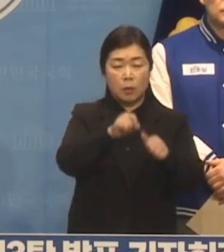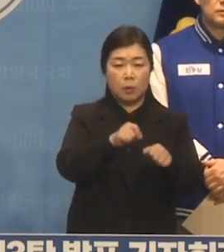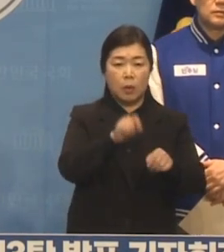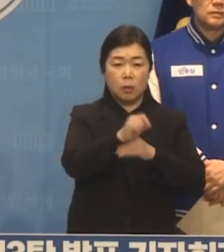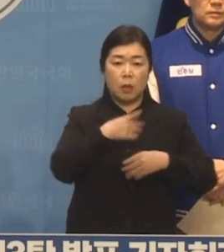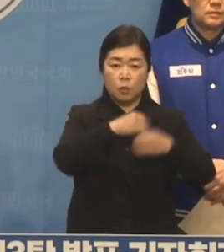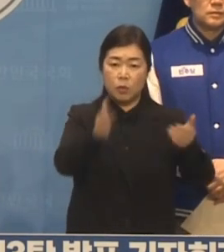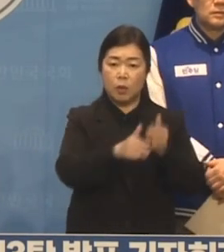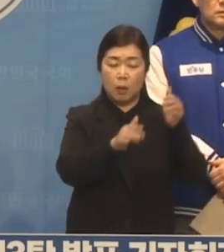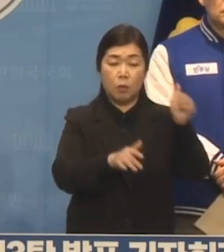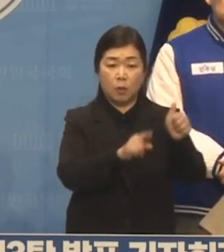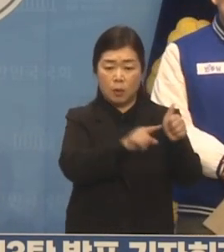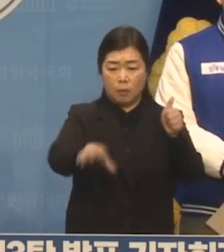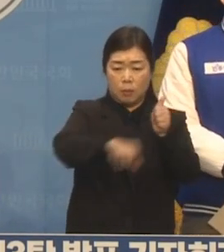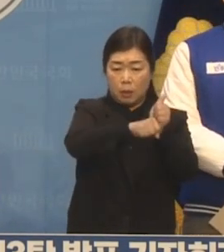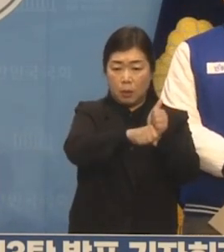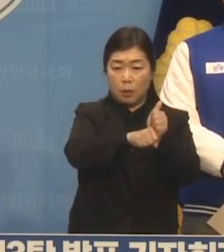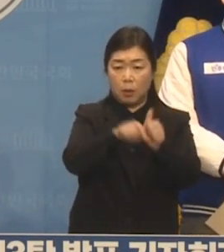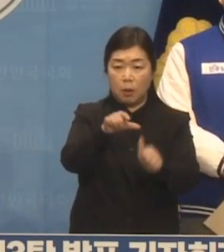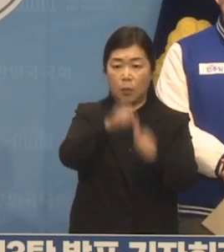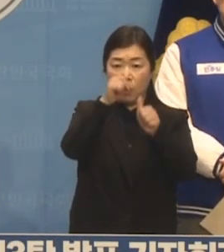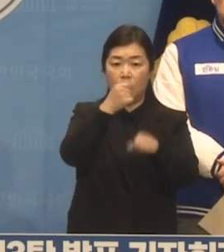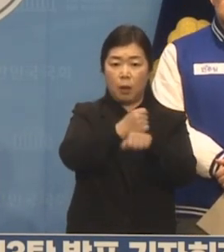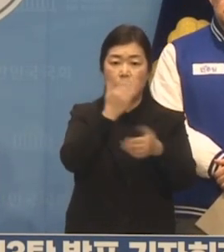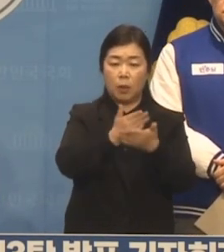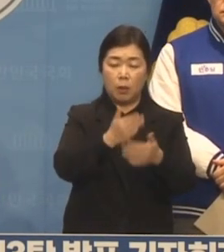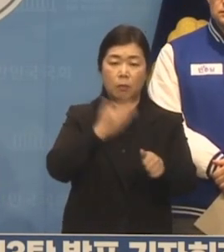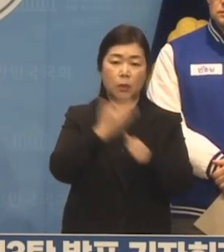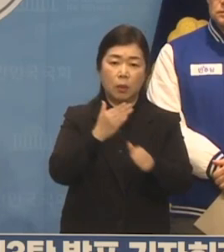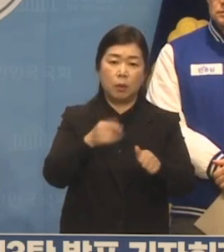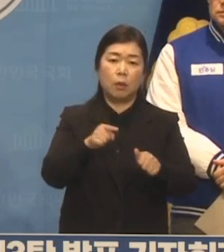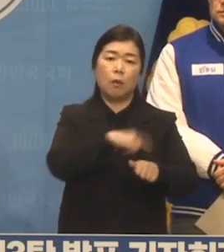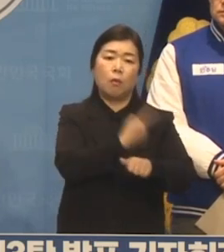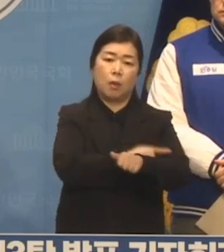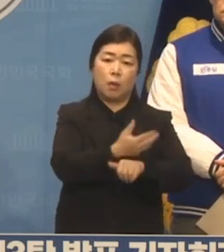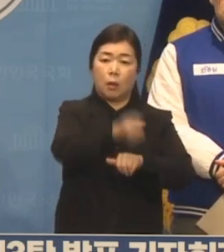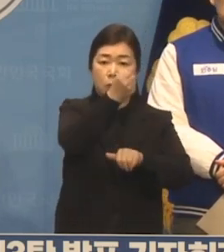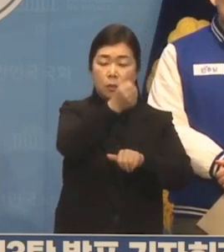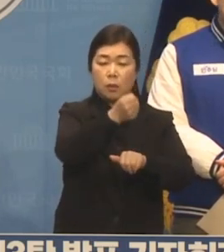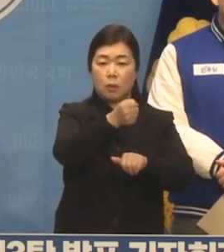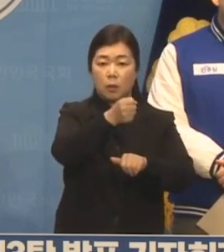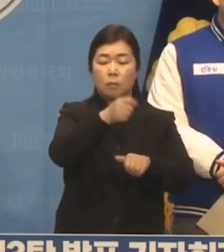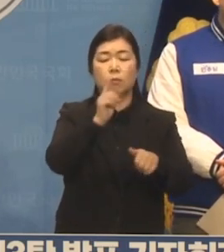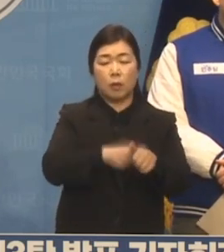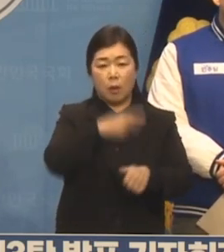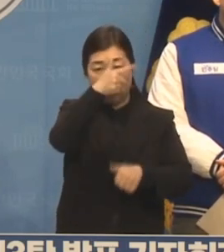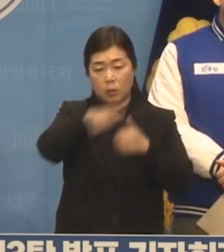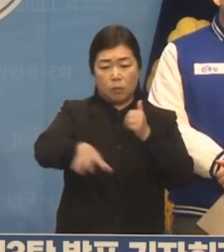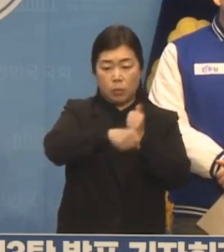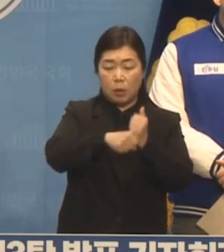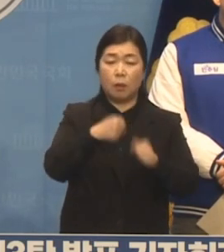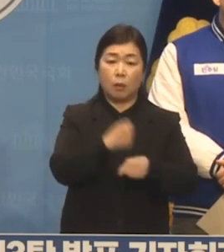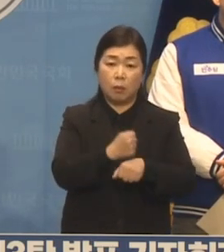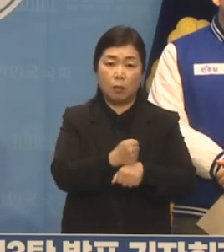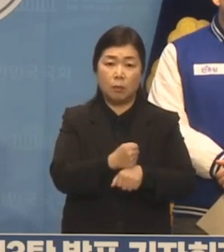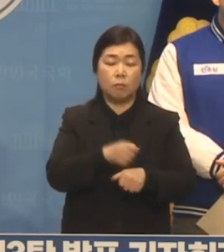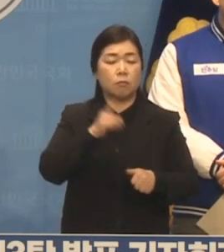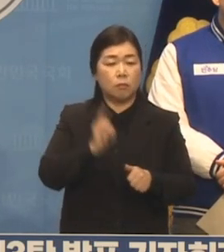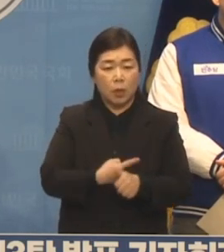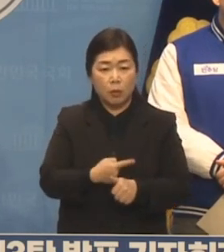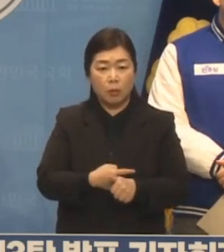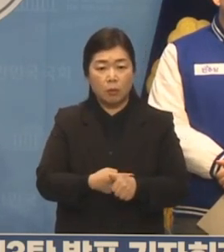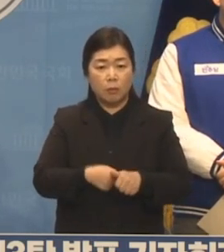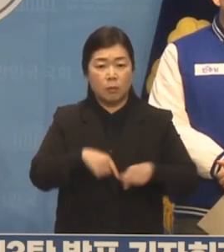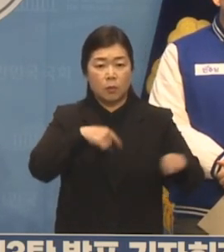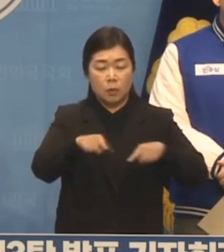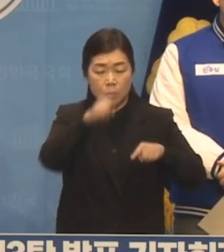장관이 장악하여 인사권을 통해 경찰을 사실상 장악하고 정권의 눈치를 보게 하여